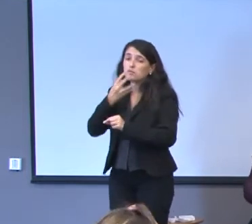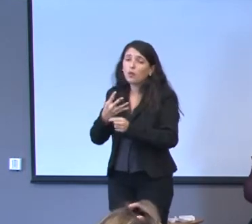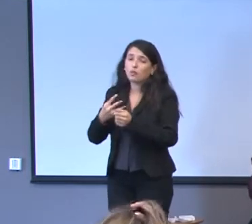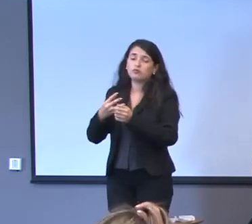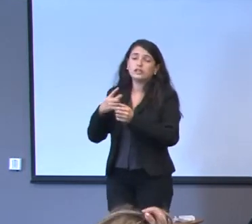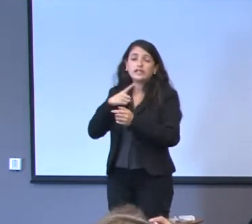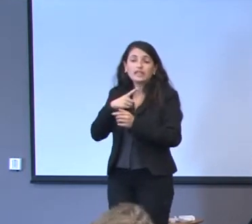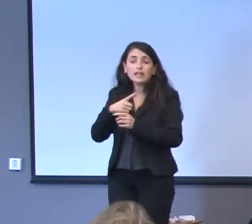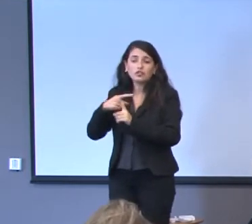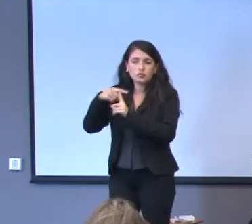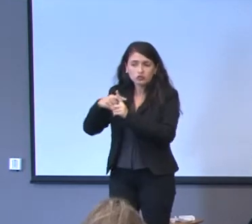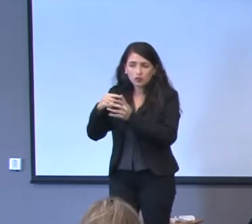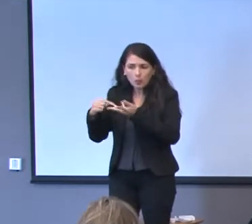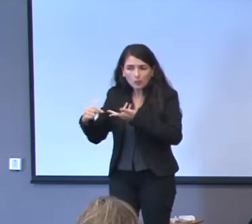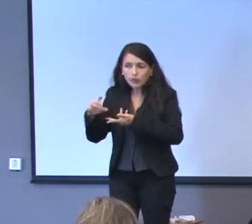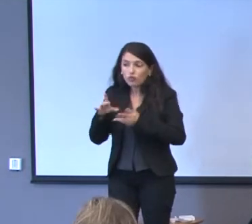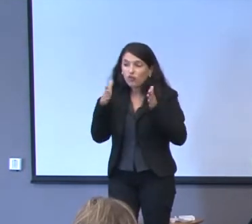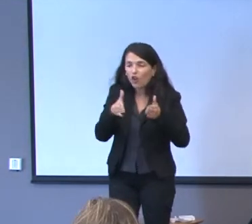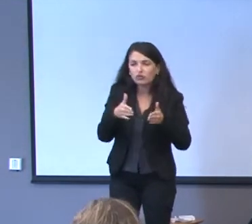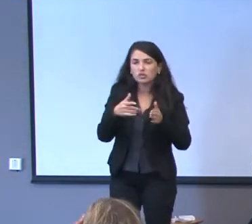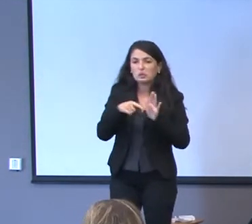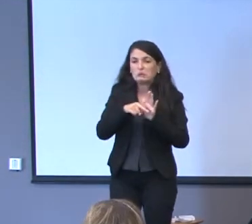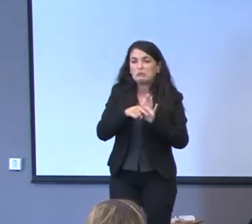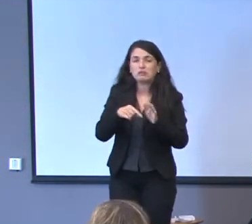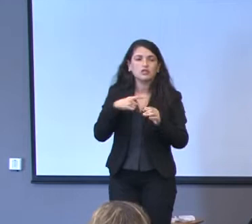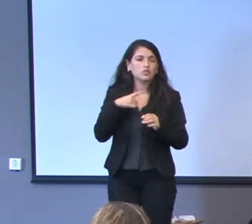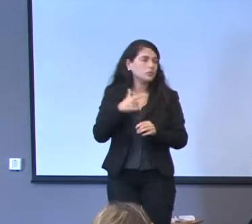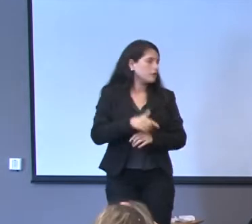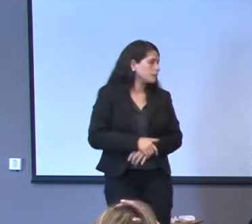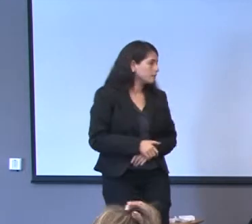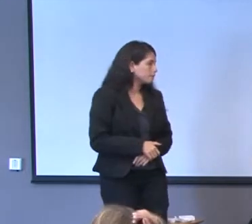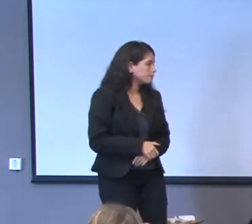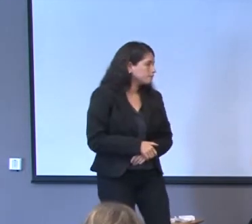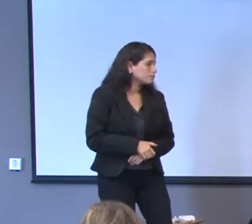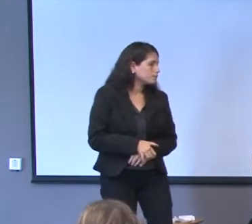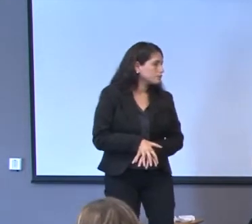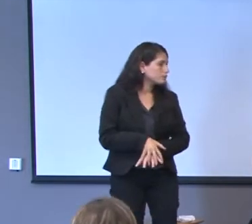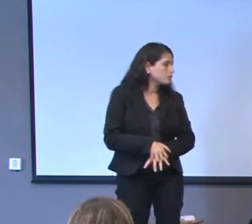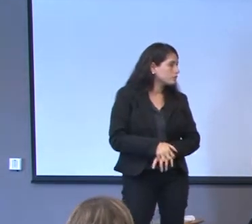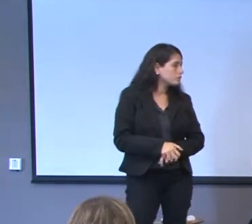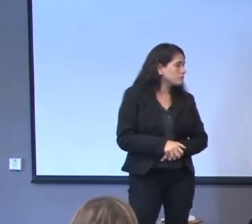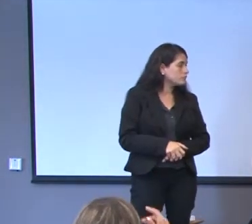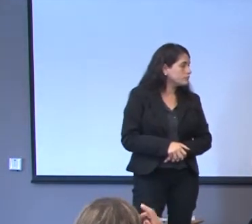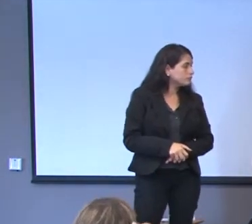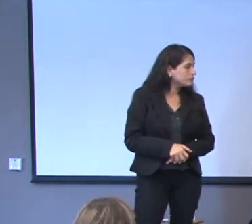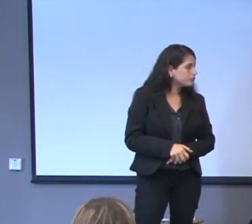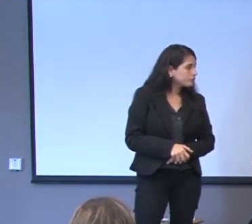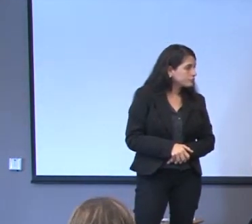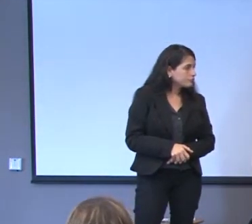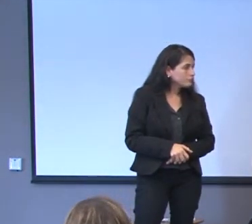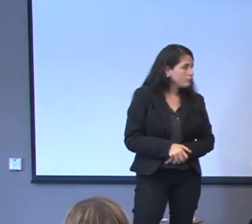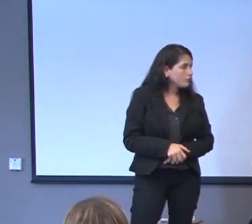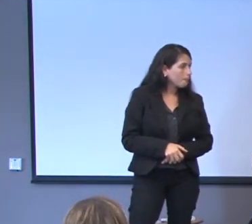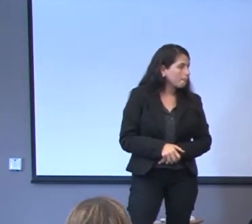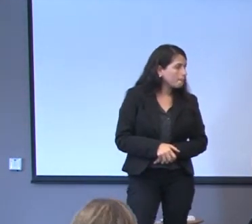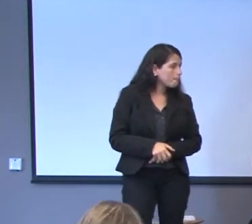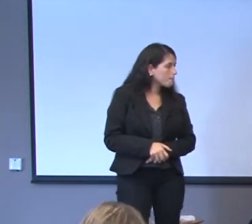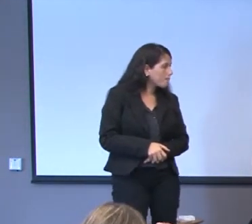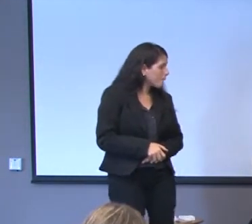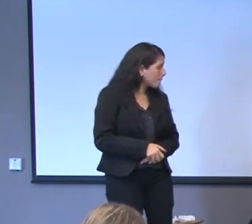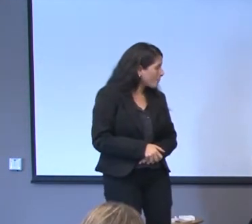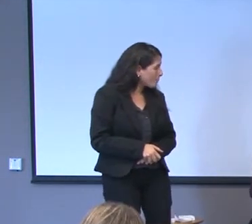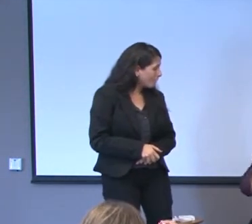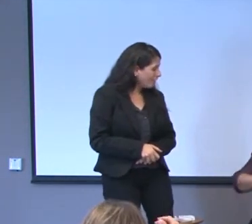que tem que ser feito. Vocês querem fazer algum comentário? Eu queria só complementar... Vai você,